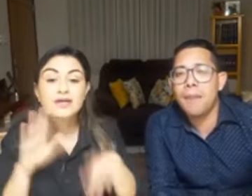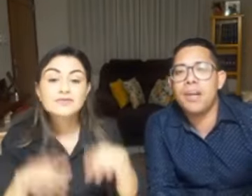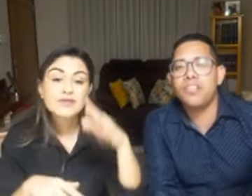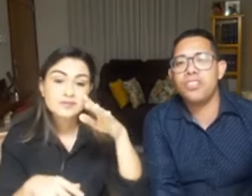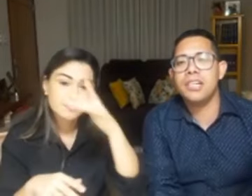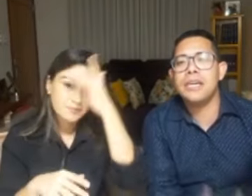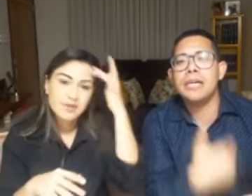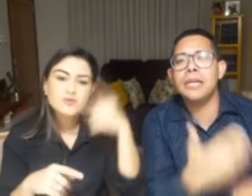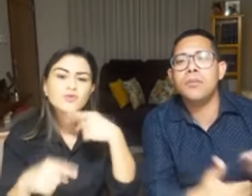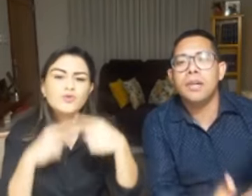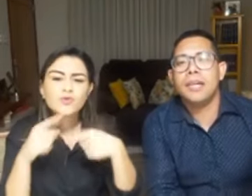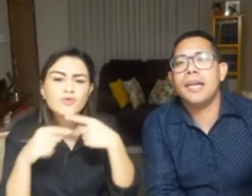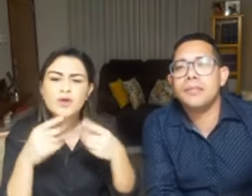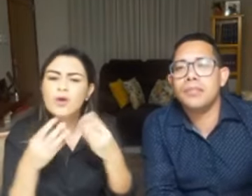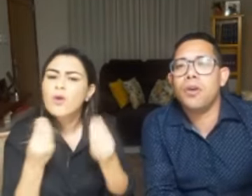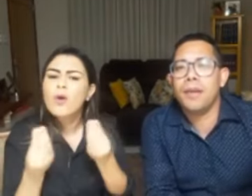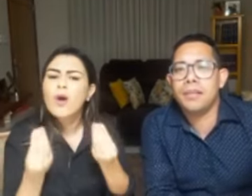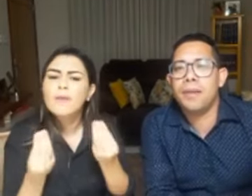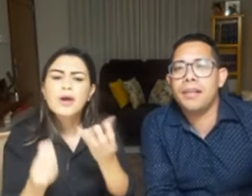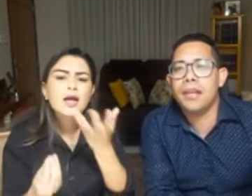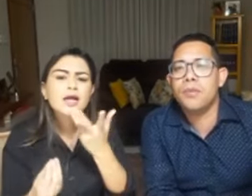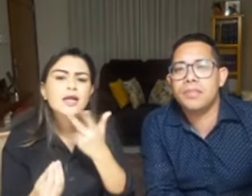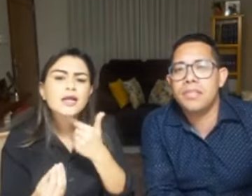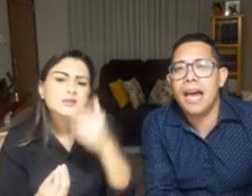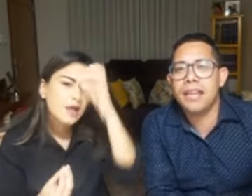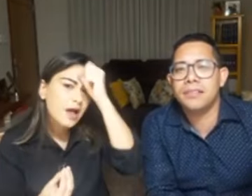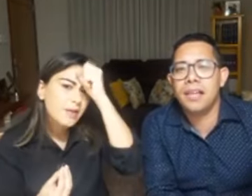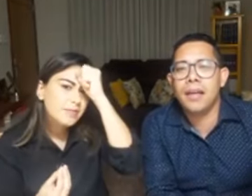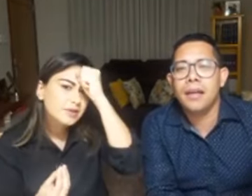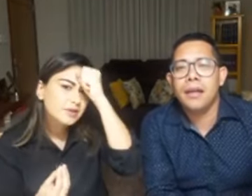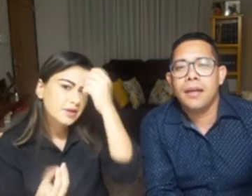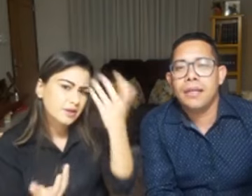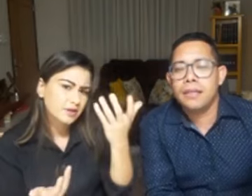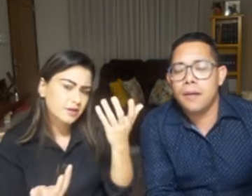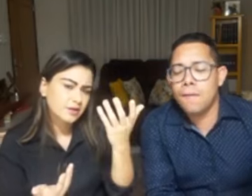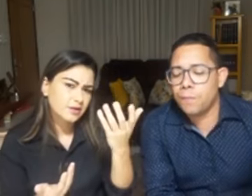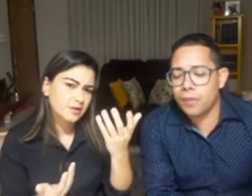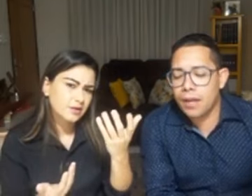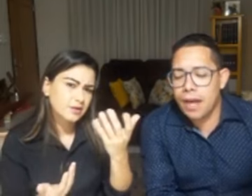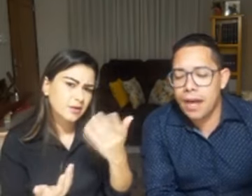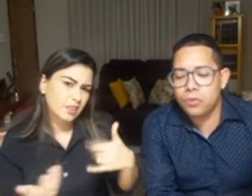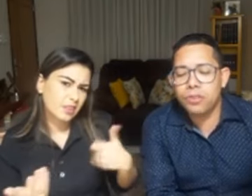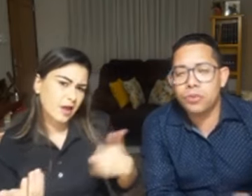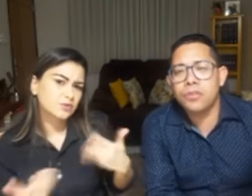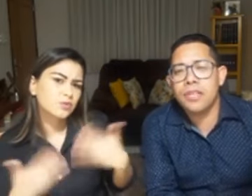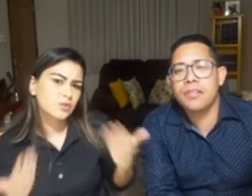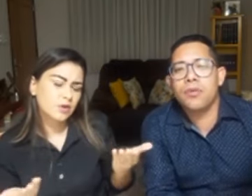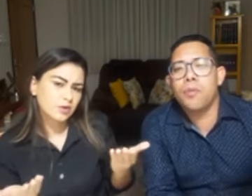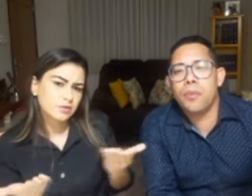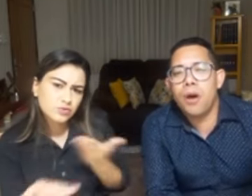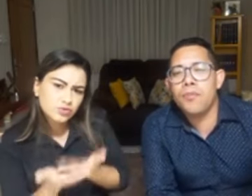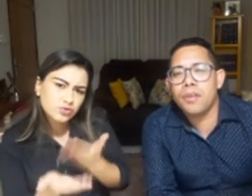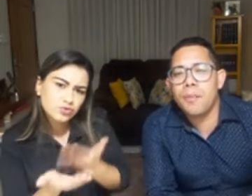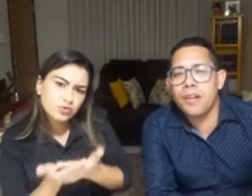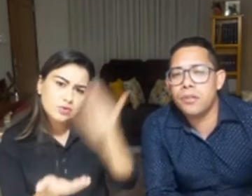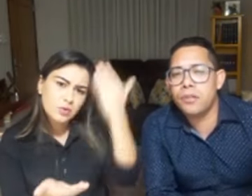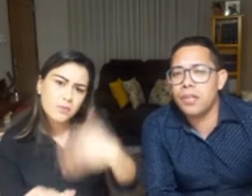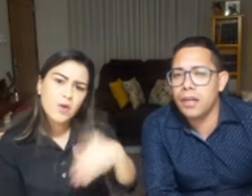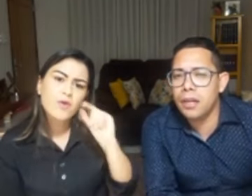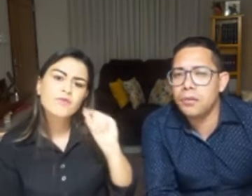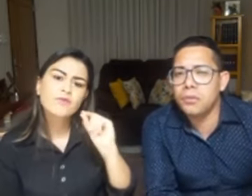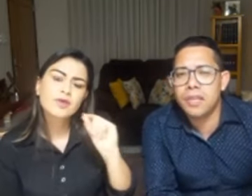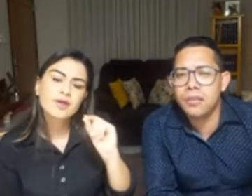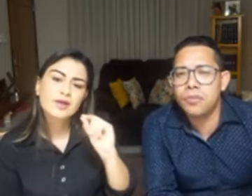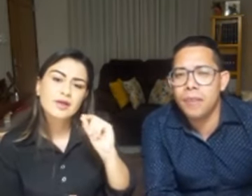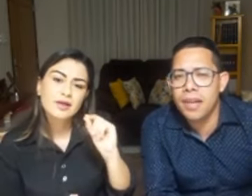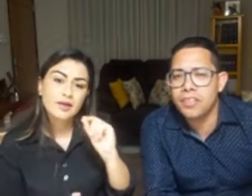têm é a partir de que ano que a criança começa a aprender língua de sinais, né? Então, os estudos, eles comprovam que a partir do